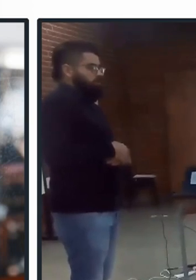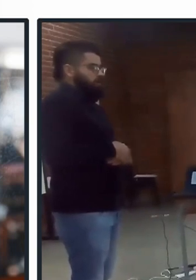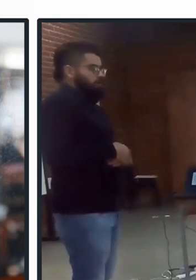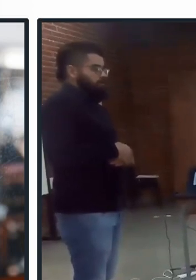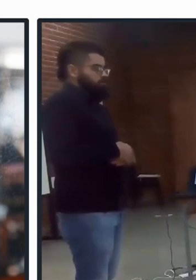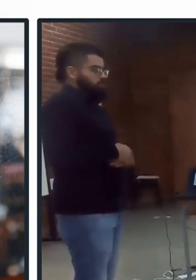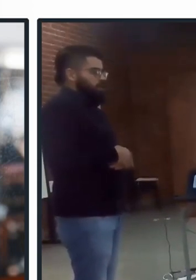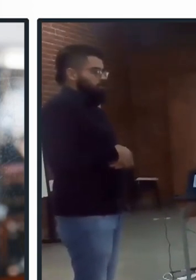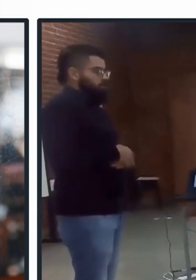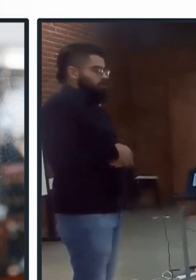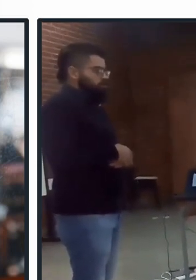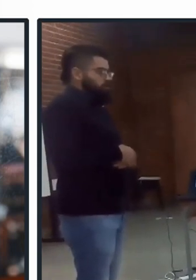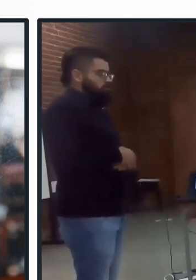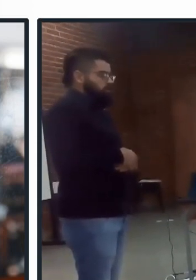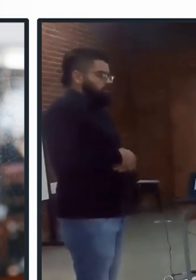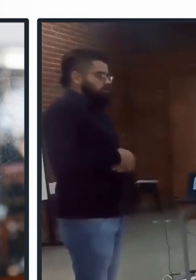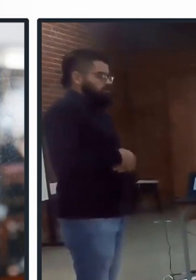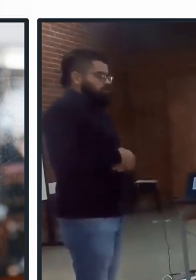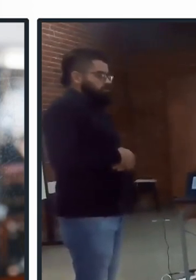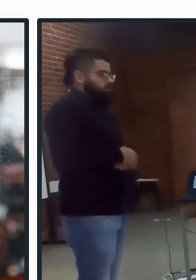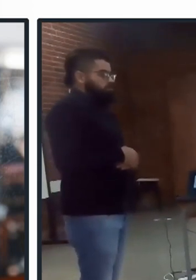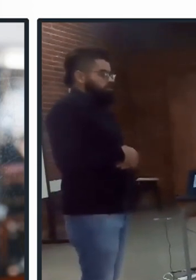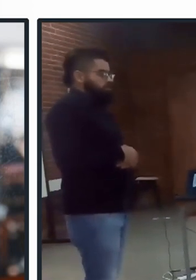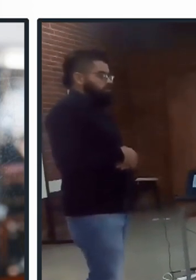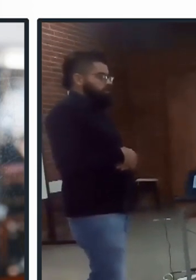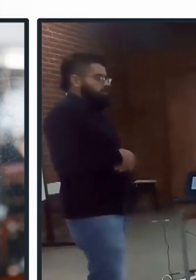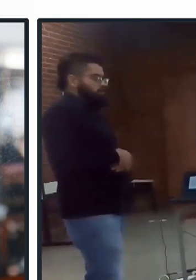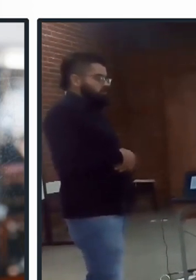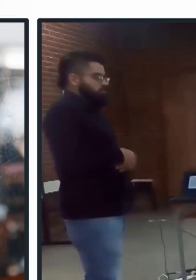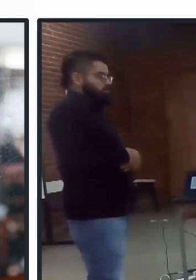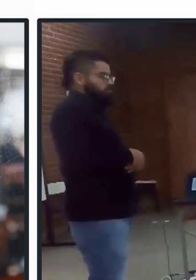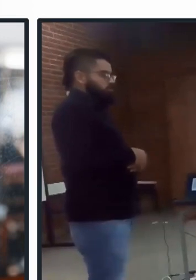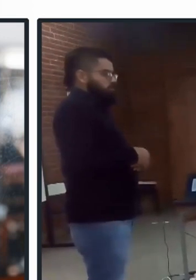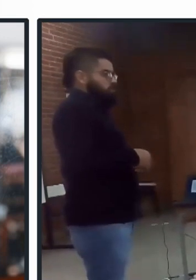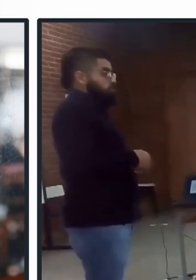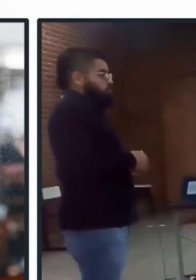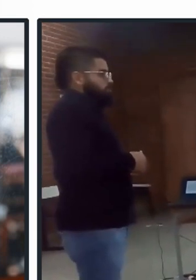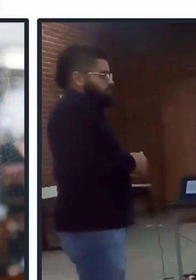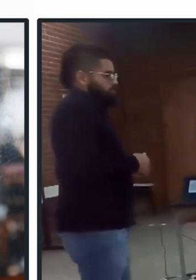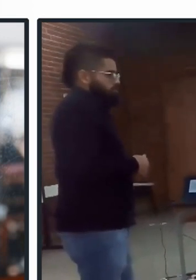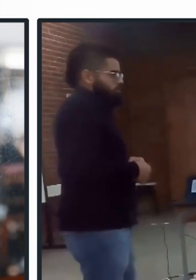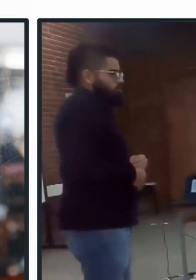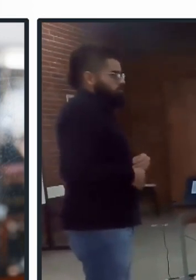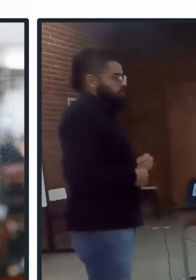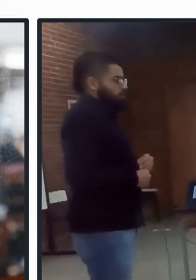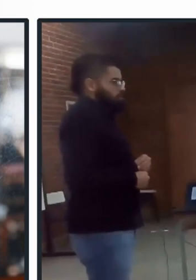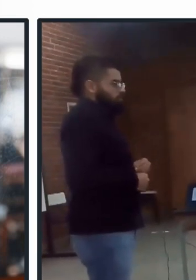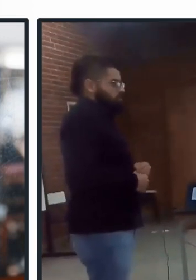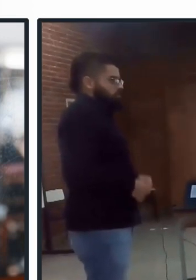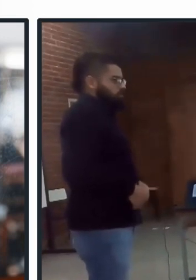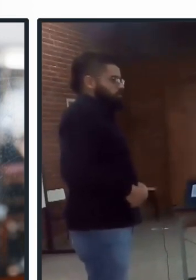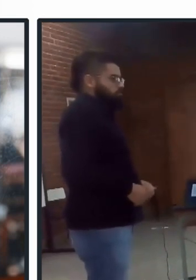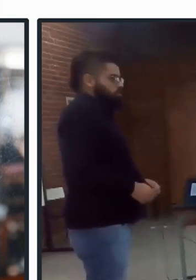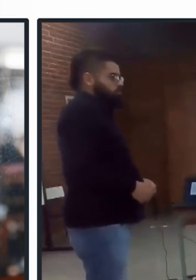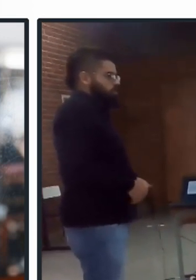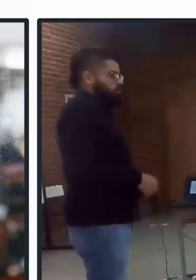programas tal vez de entretenimiento o algunos programas de interés, también siempre haya un